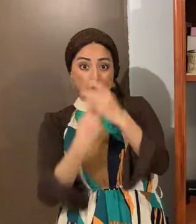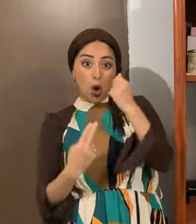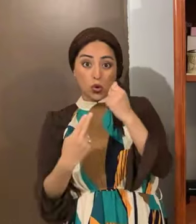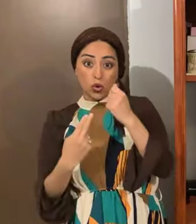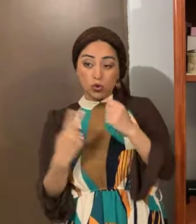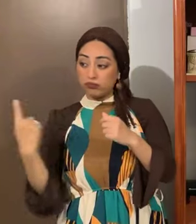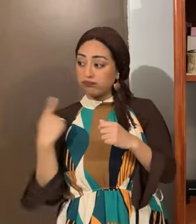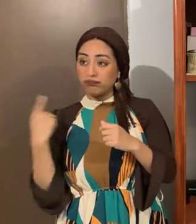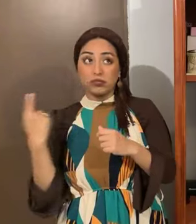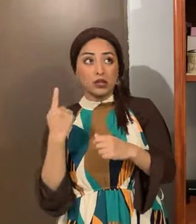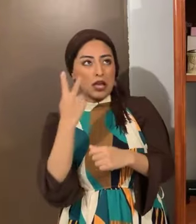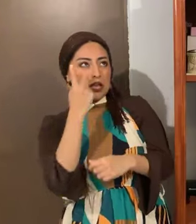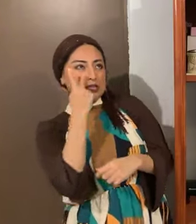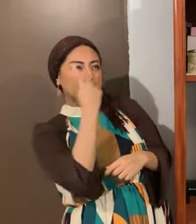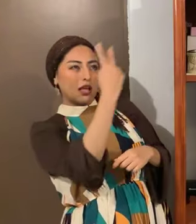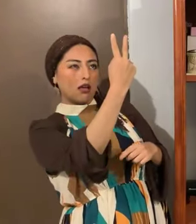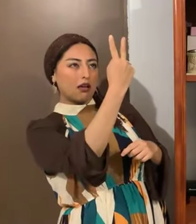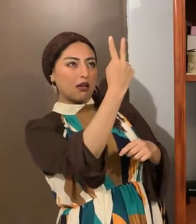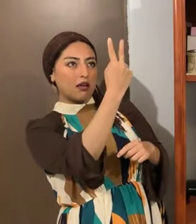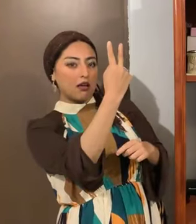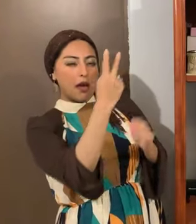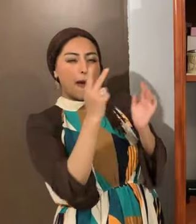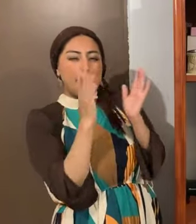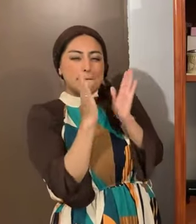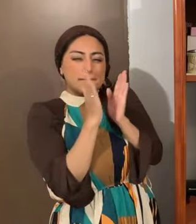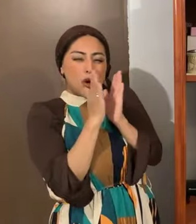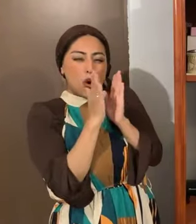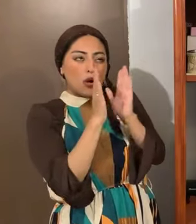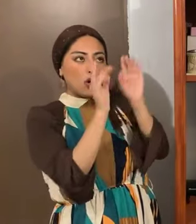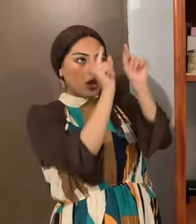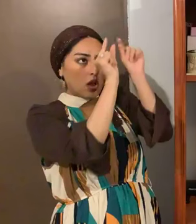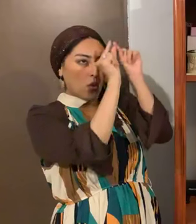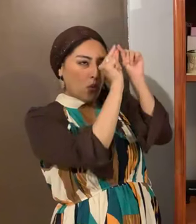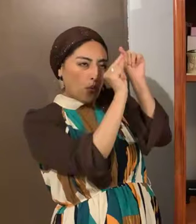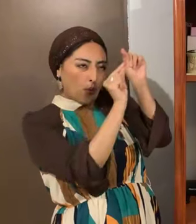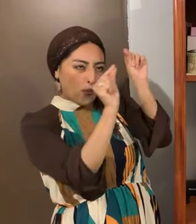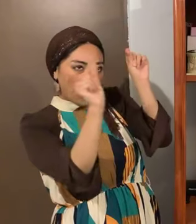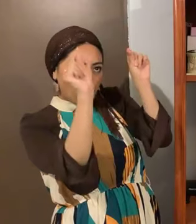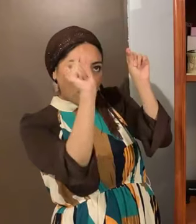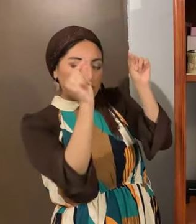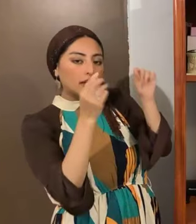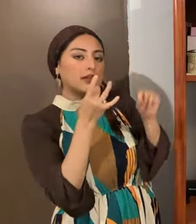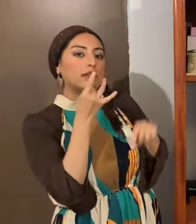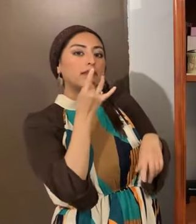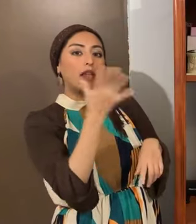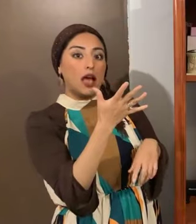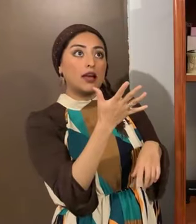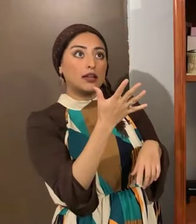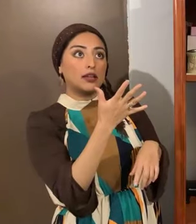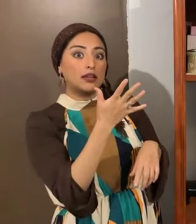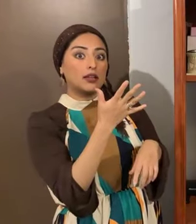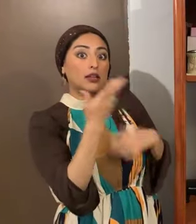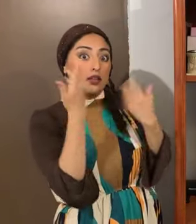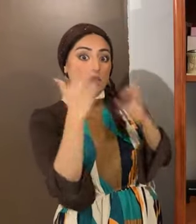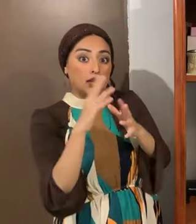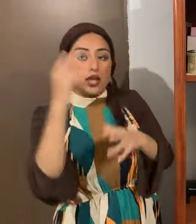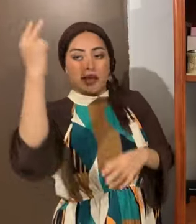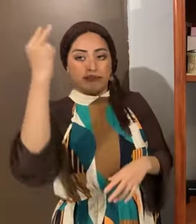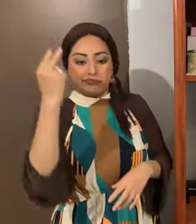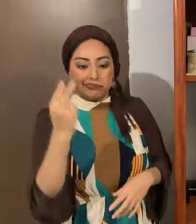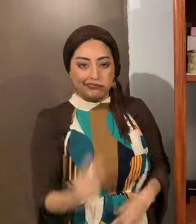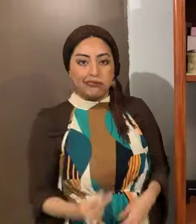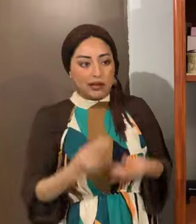neomedia, la primera pequeña curva, ¿verdad?, de luz de la luna creciente, y lo informaban